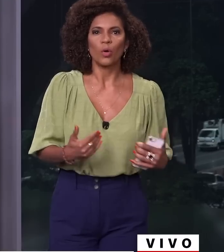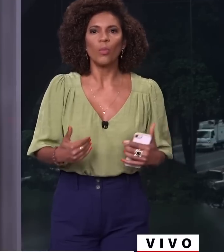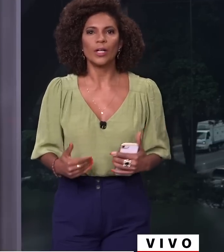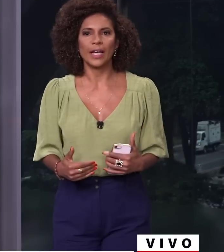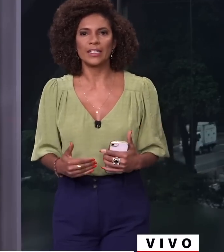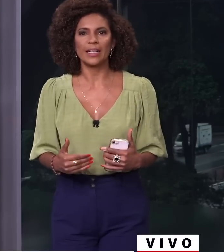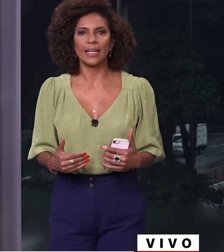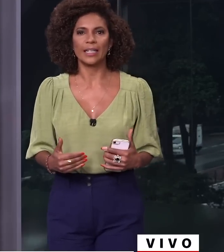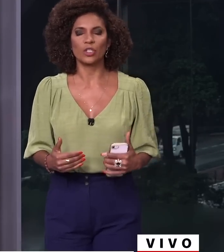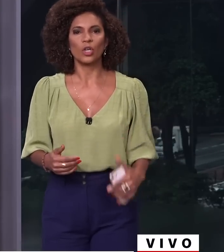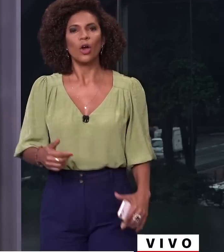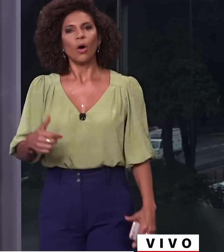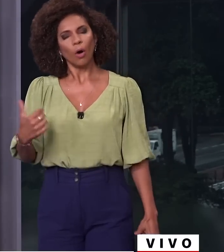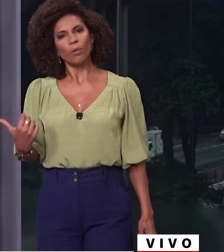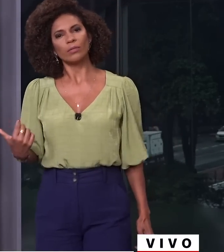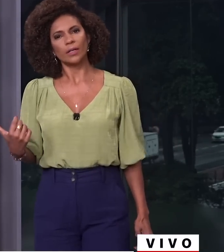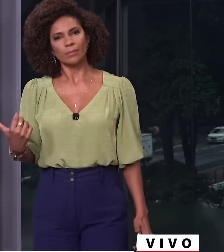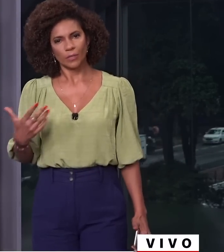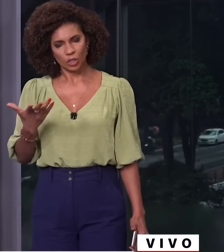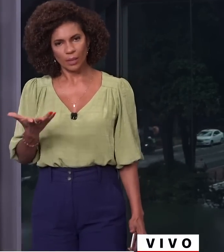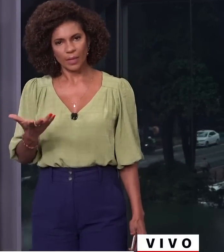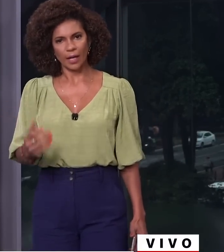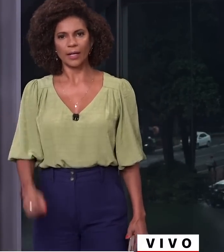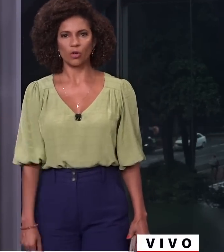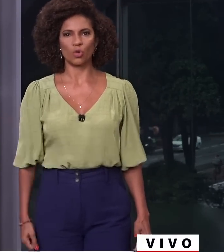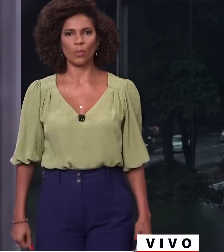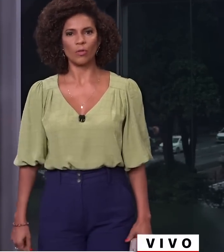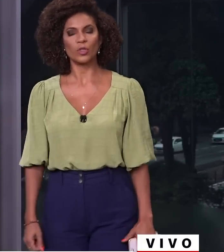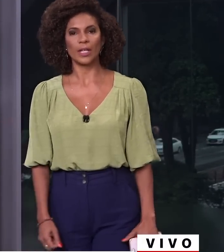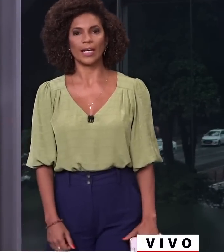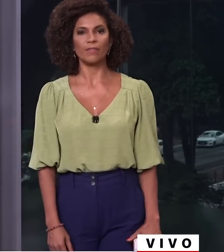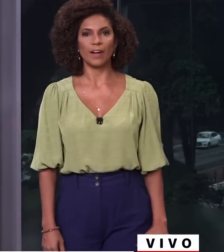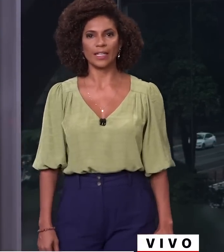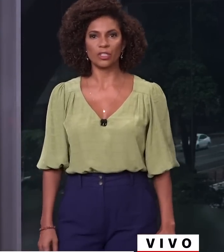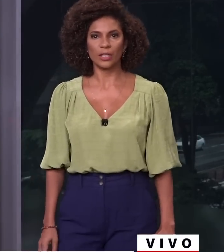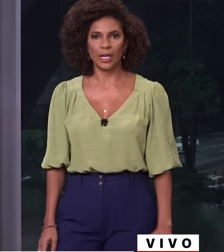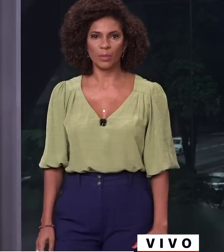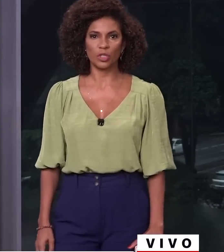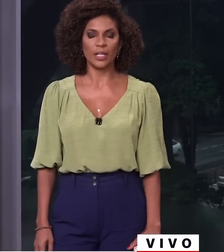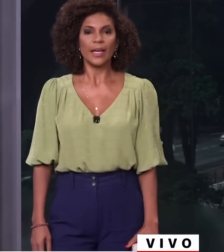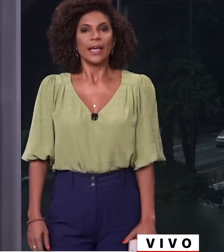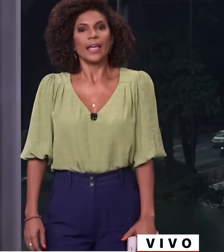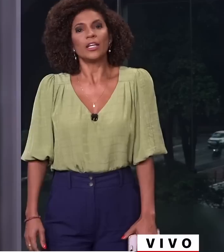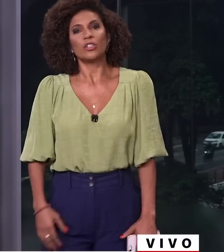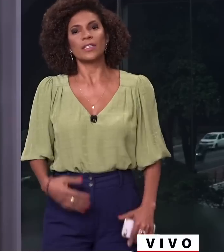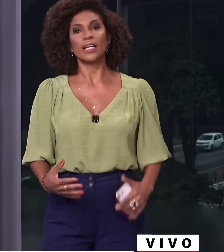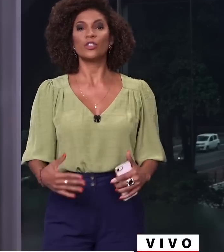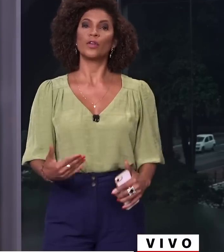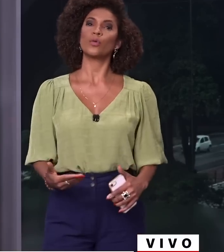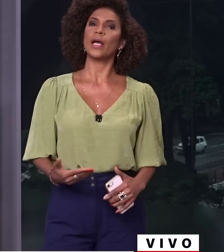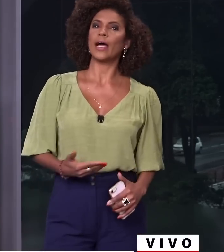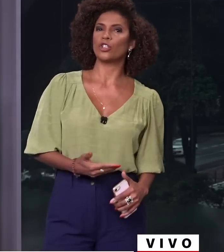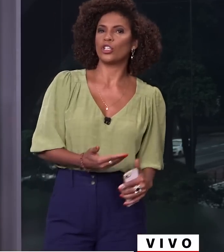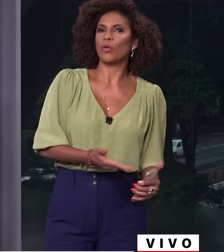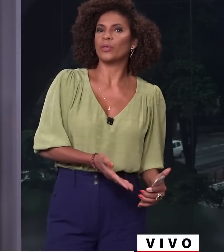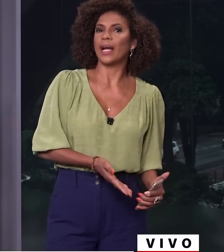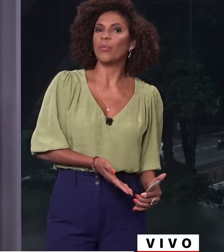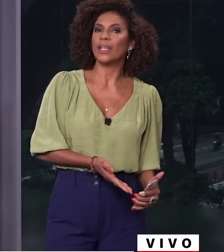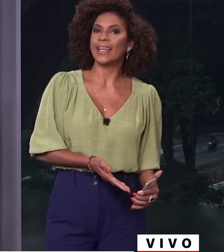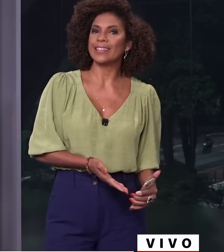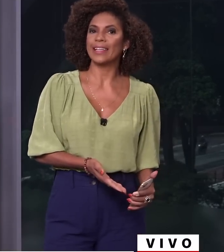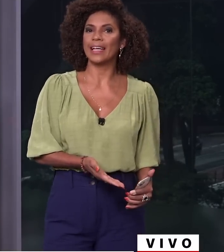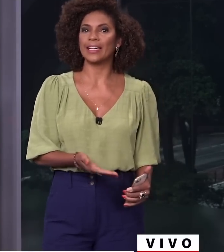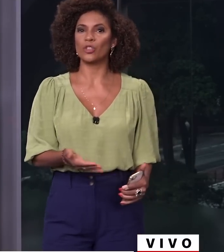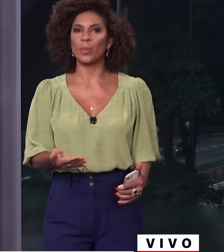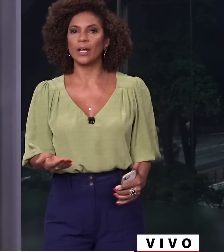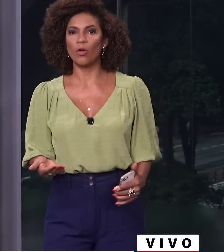com mulheres negras ontem vou te lembrar causou mal estar a fala de tebbit em que diz ter dificuldade de encontrar